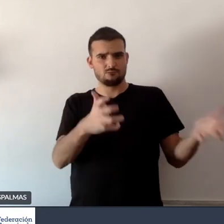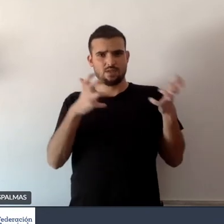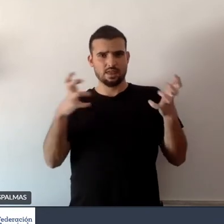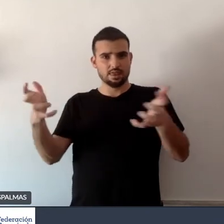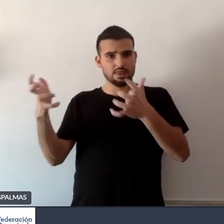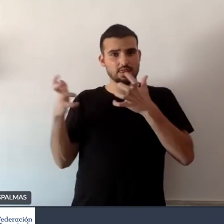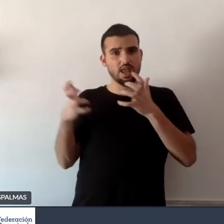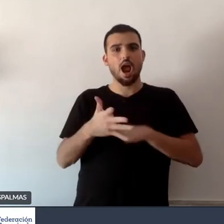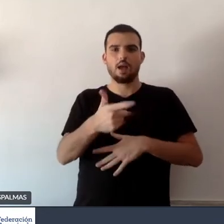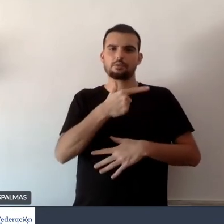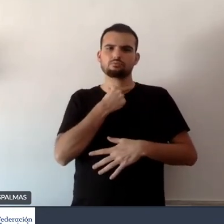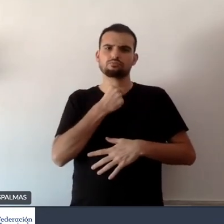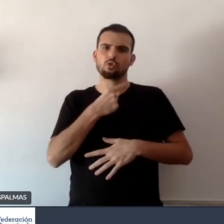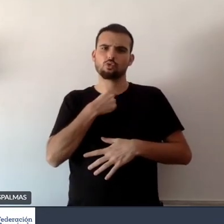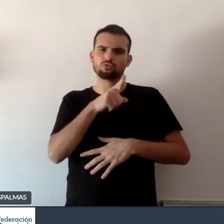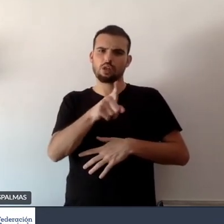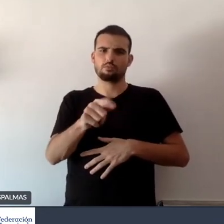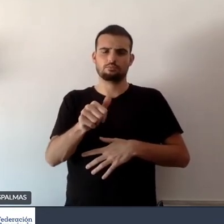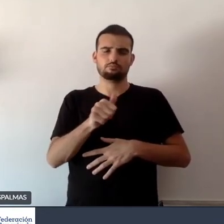gusta mucho.